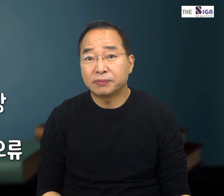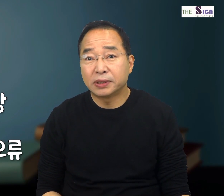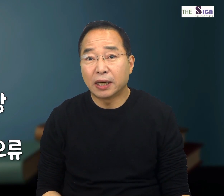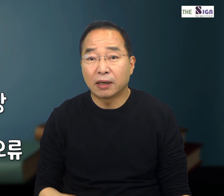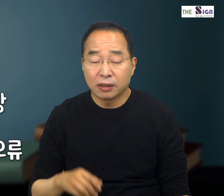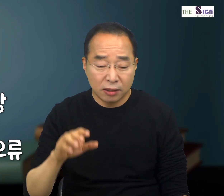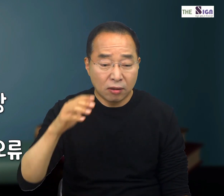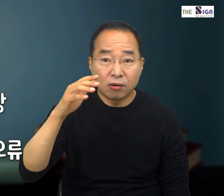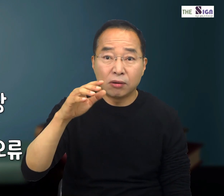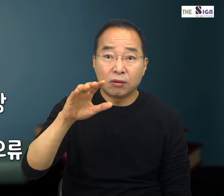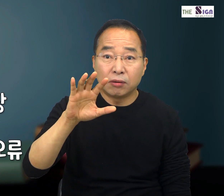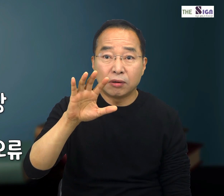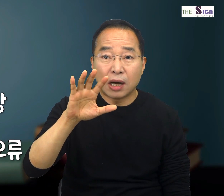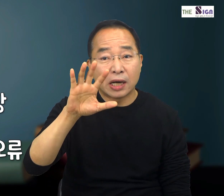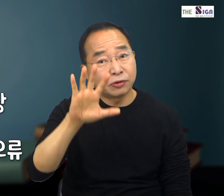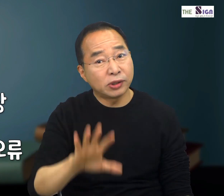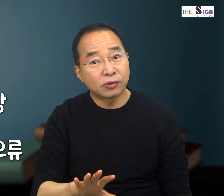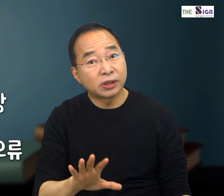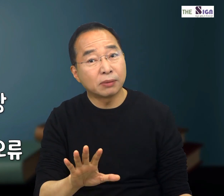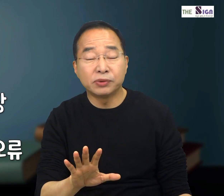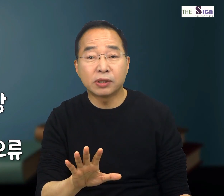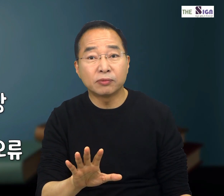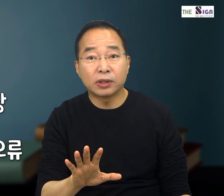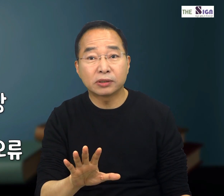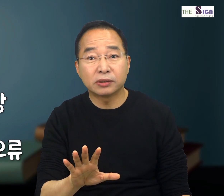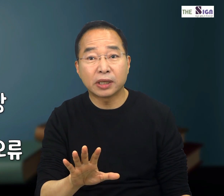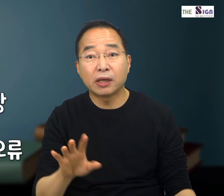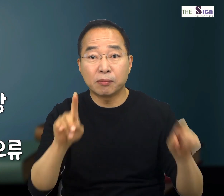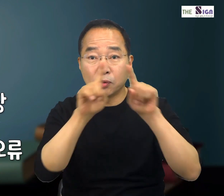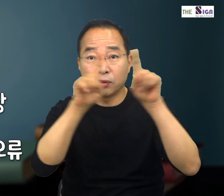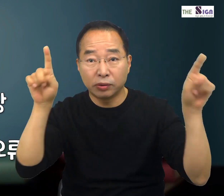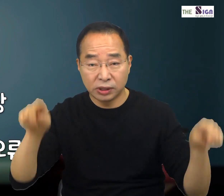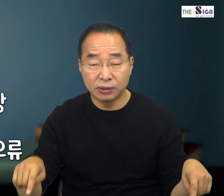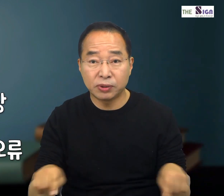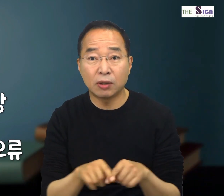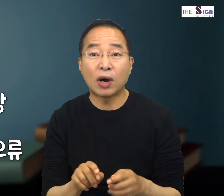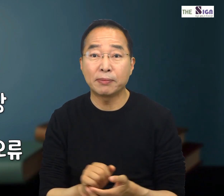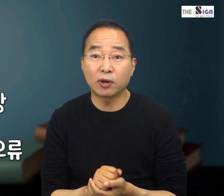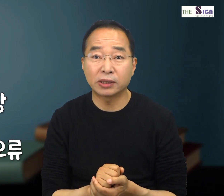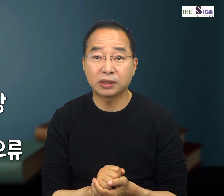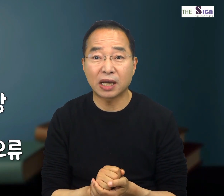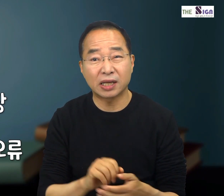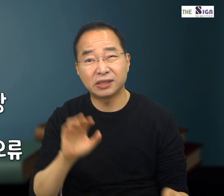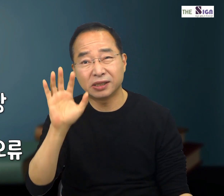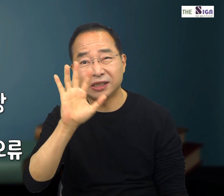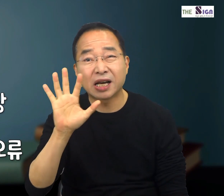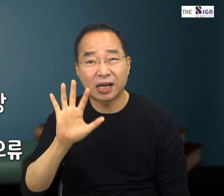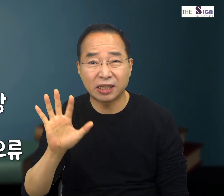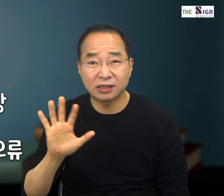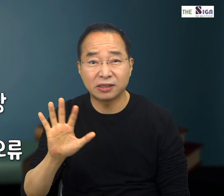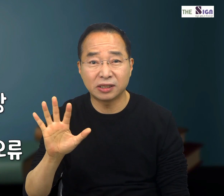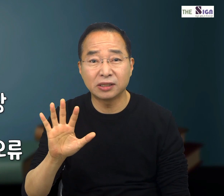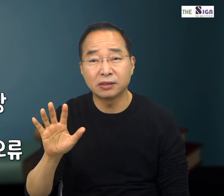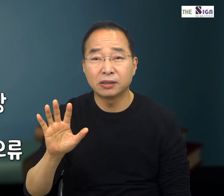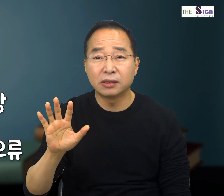있습니다. 하드웨어 좀 크게 문제 없는 것 같은데 뭐 TV의 화면 같은 게 약간 이상하다든지,